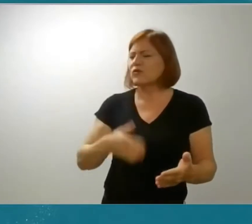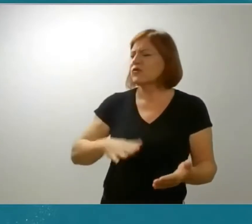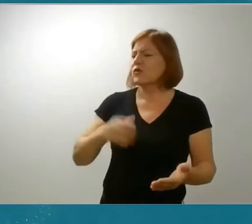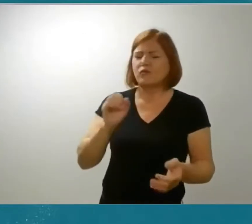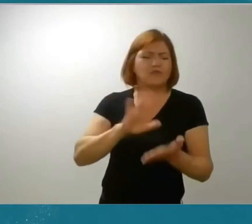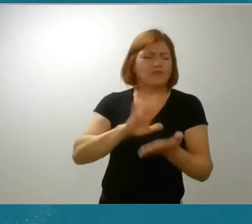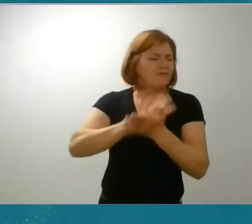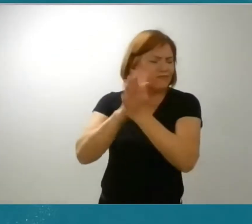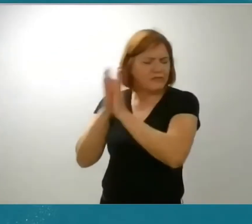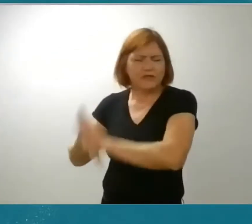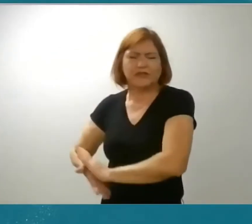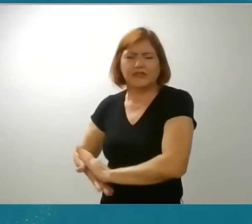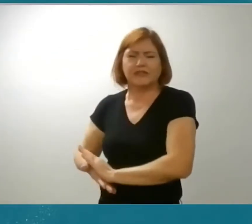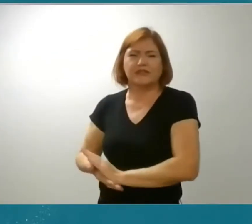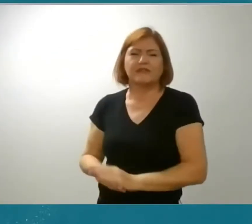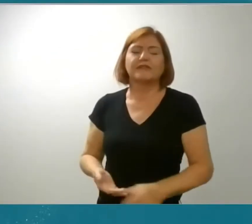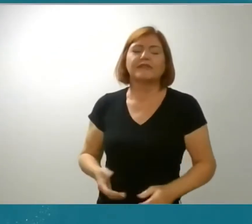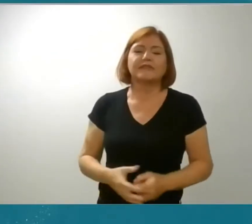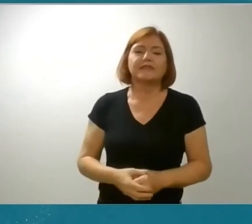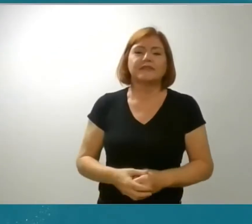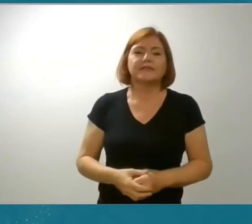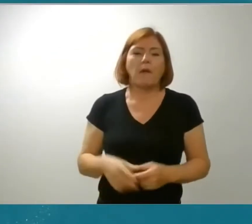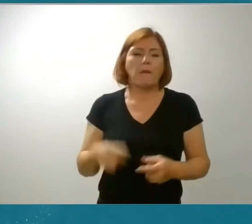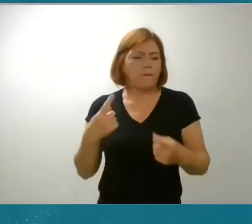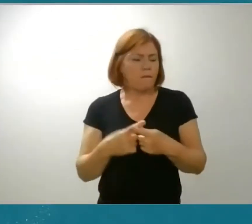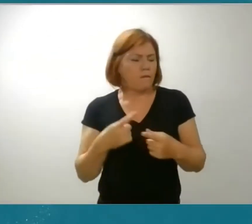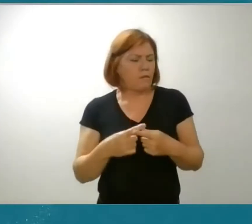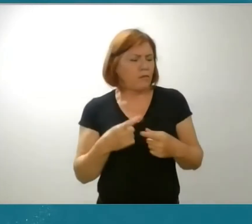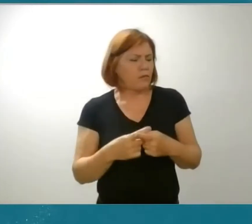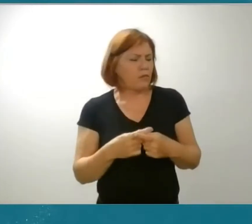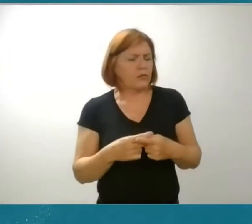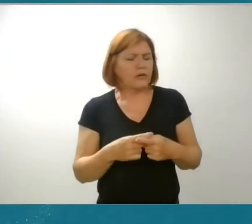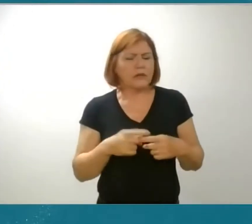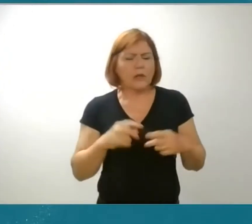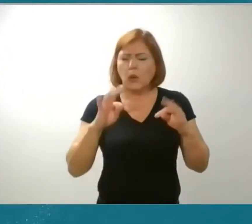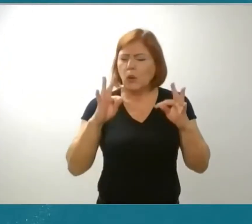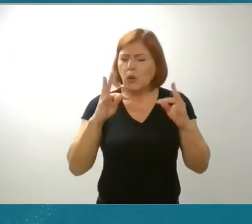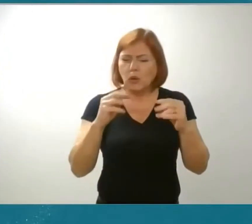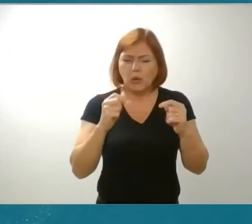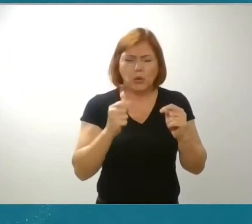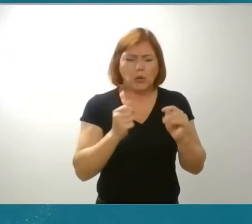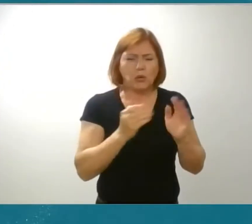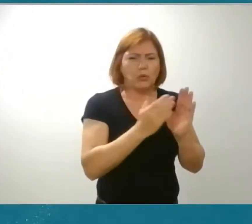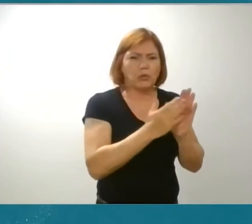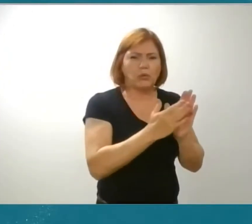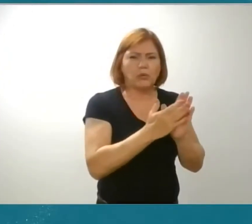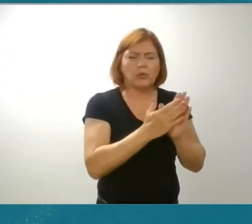Tlaxcala está preparando corpotores dinâmicos.